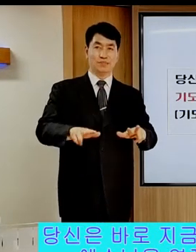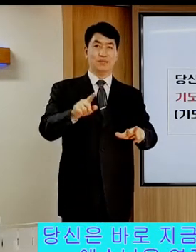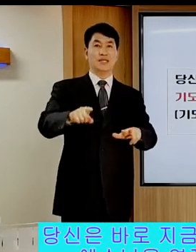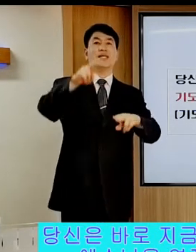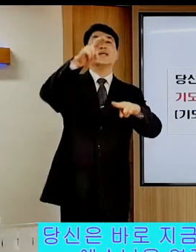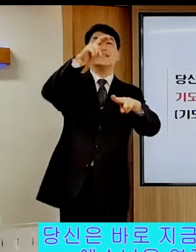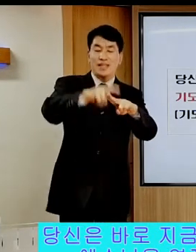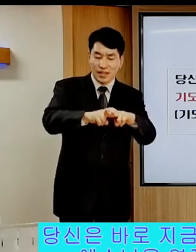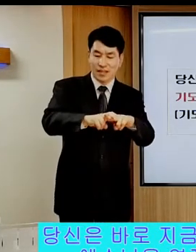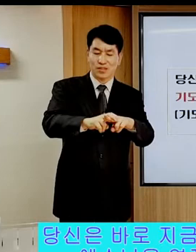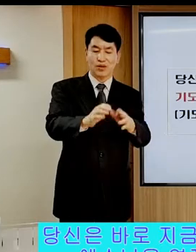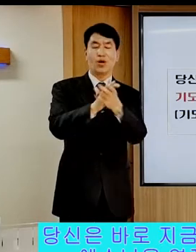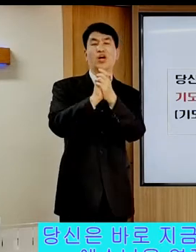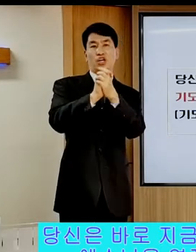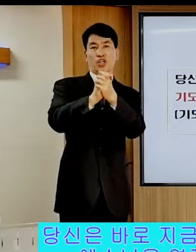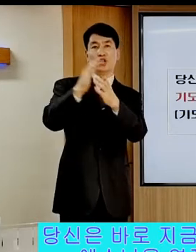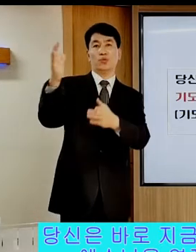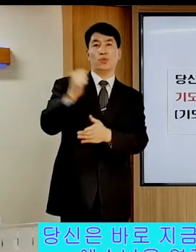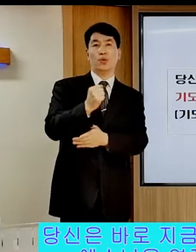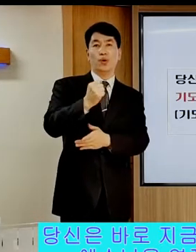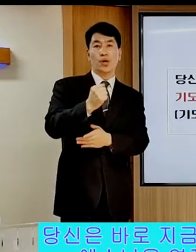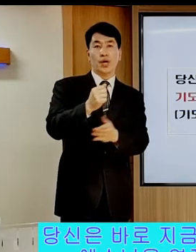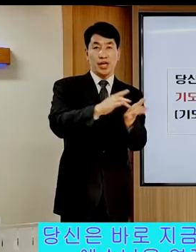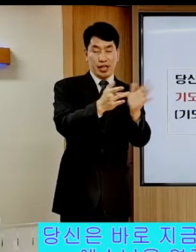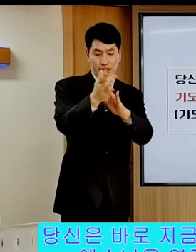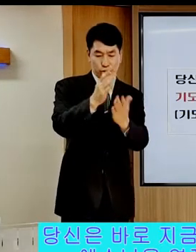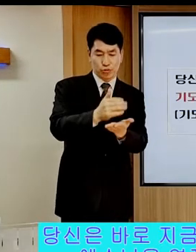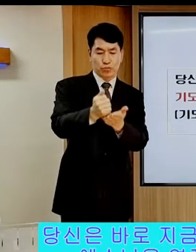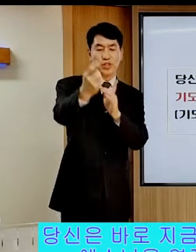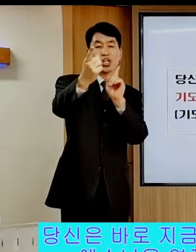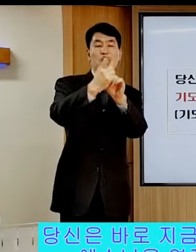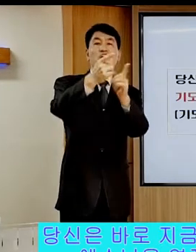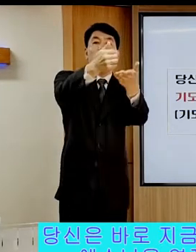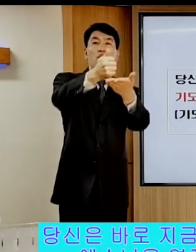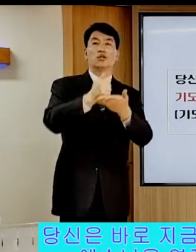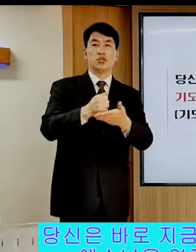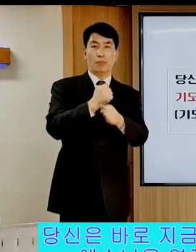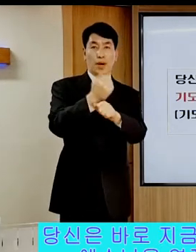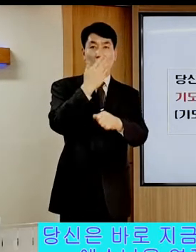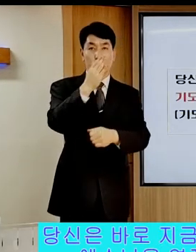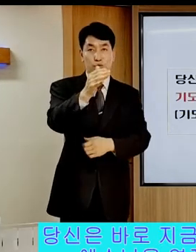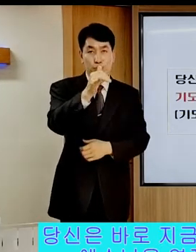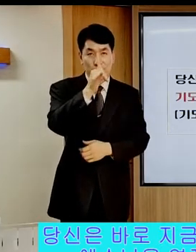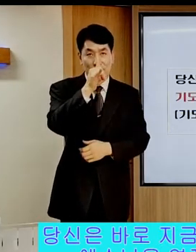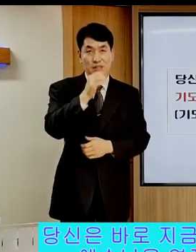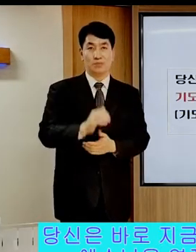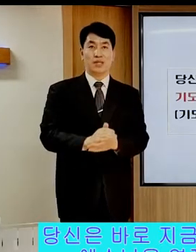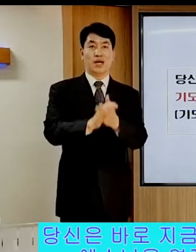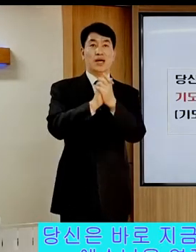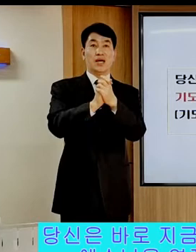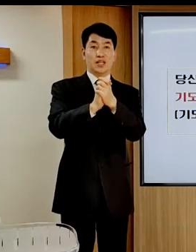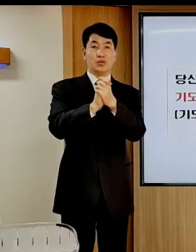이 자리에서 기도로 예수님을 영접할 수 있습니다.